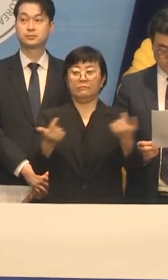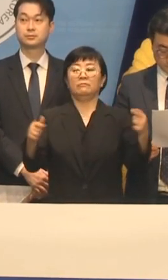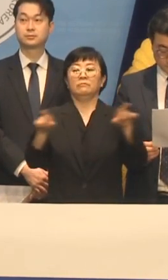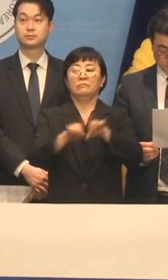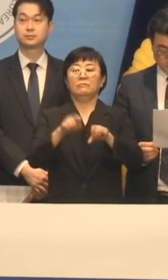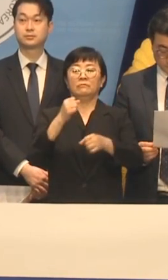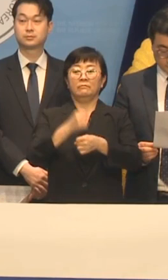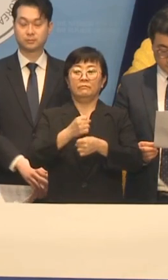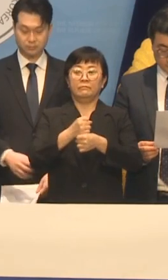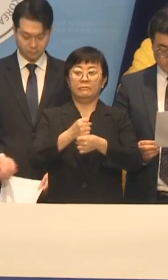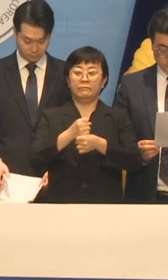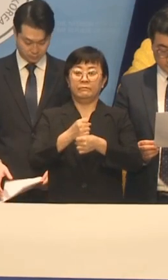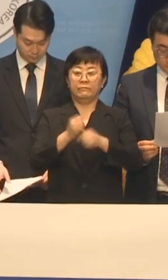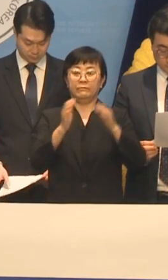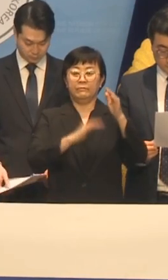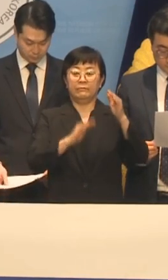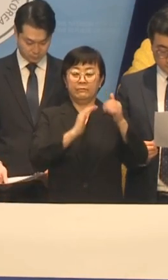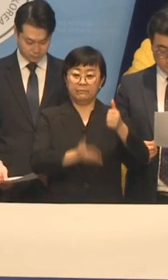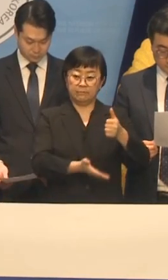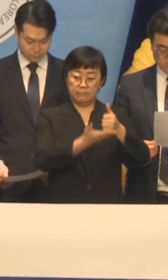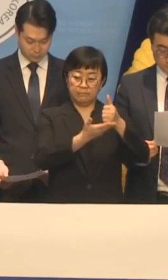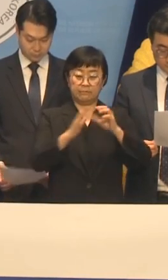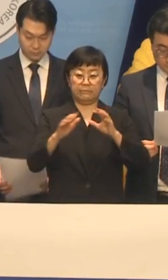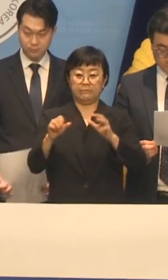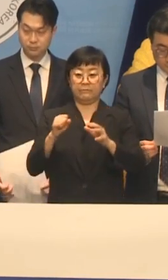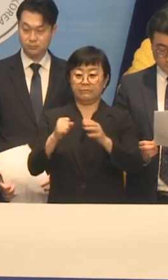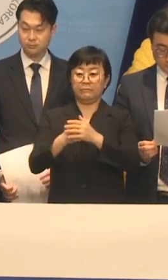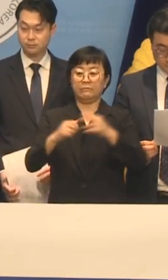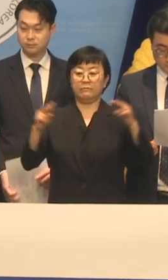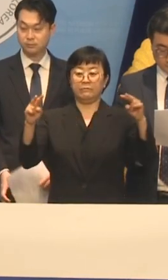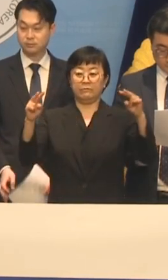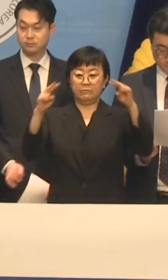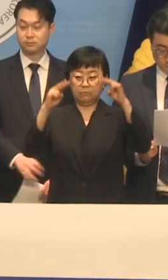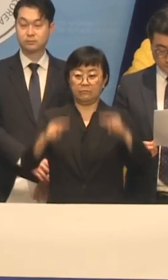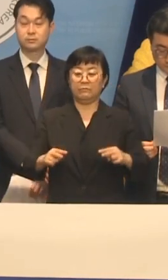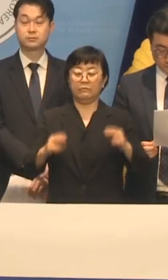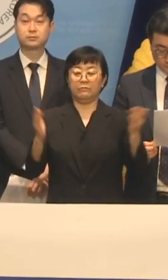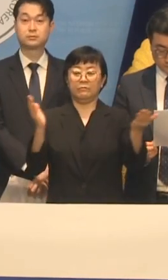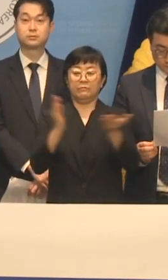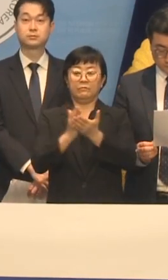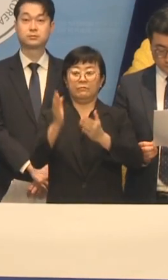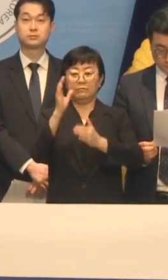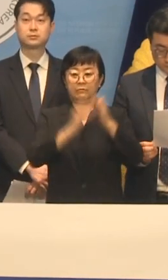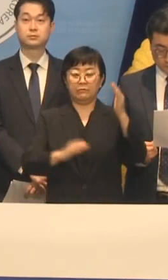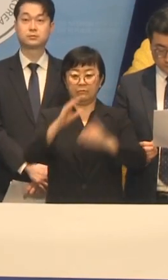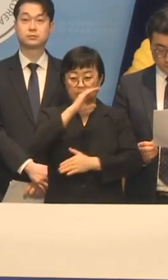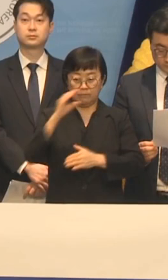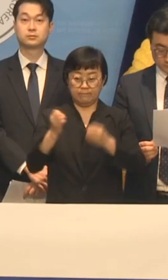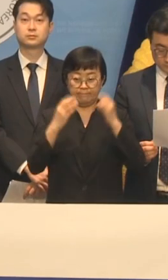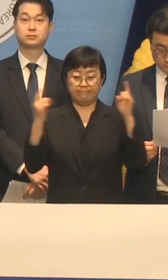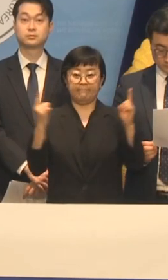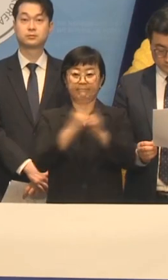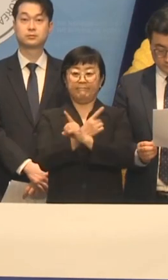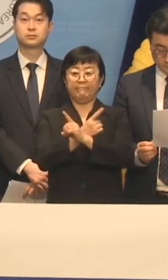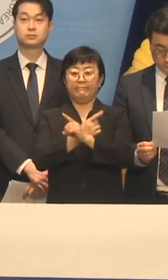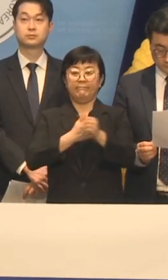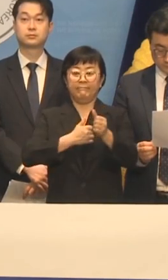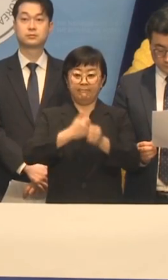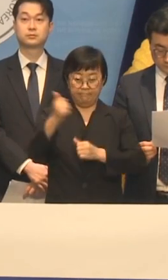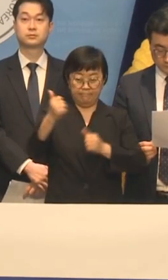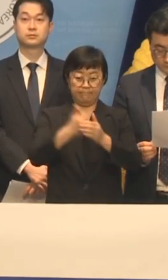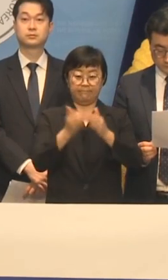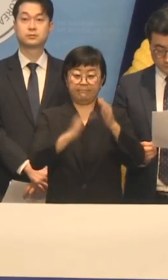만듭시다. 공천의 기조는 국민의 눈높이에 맞는 공정, 개혁, 이기는 공천이 돼야